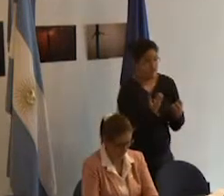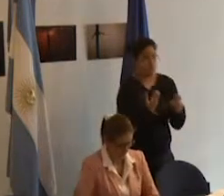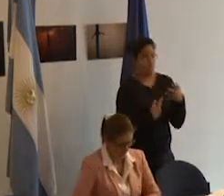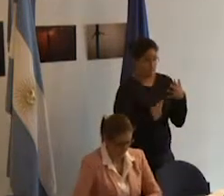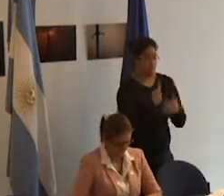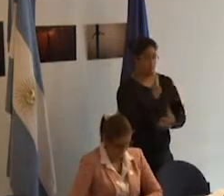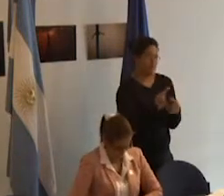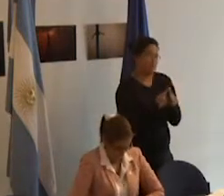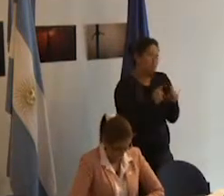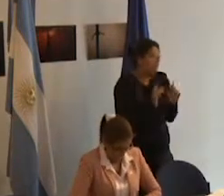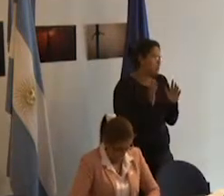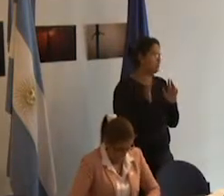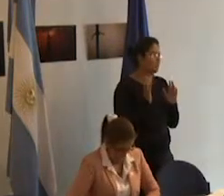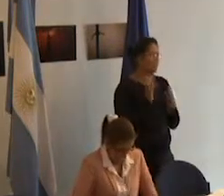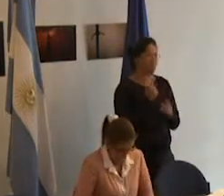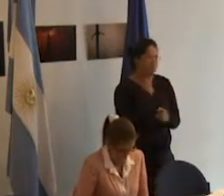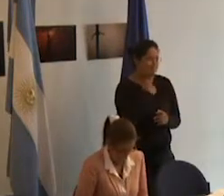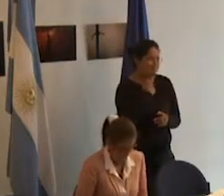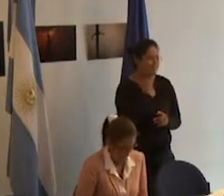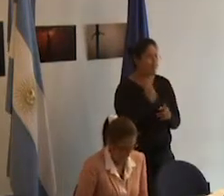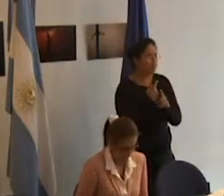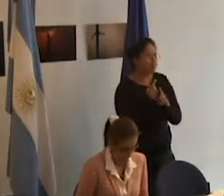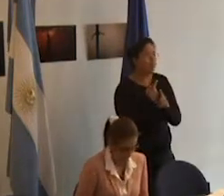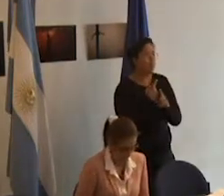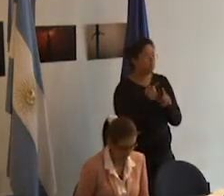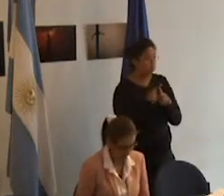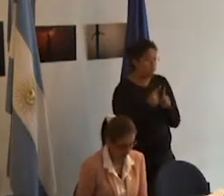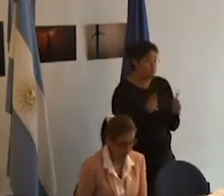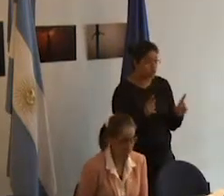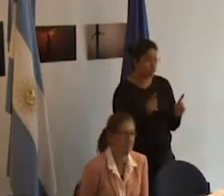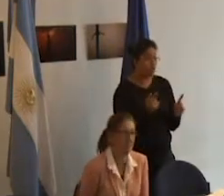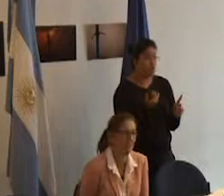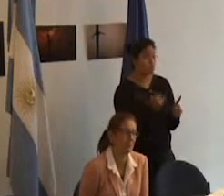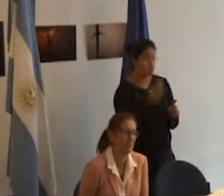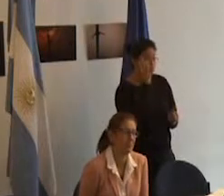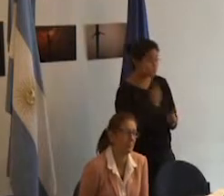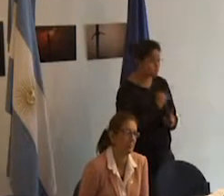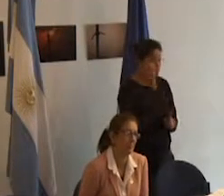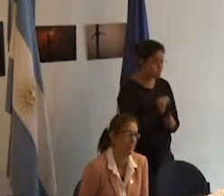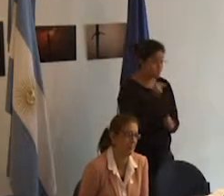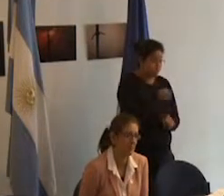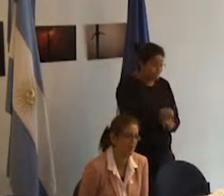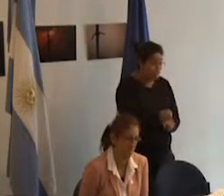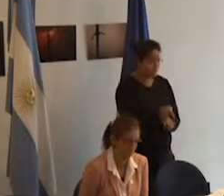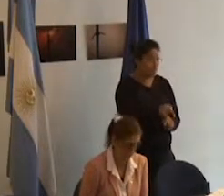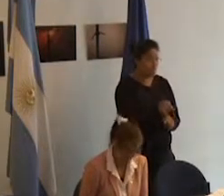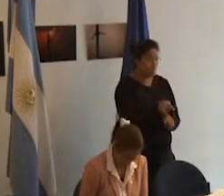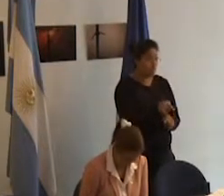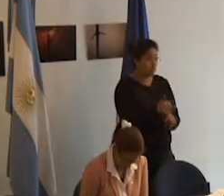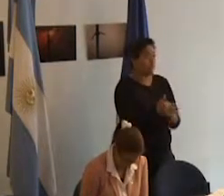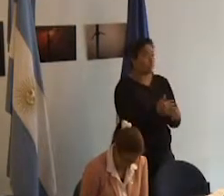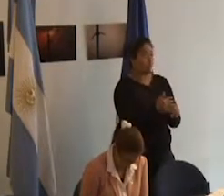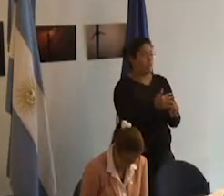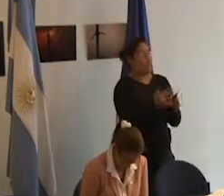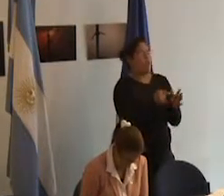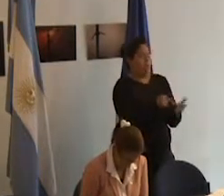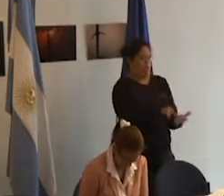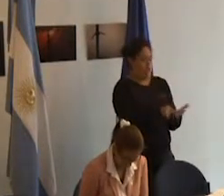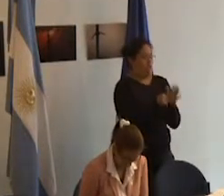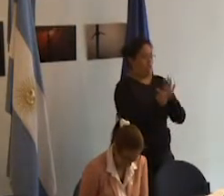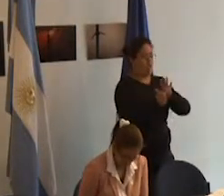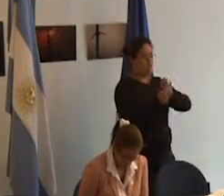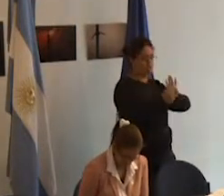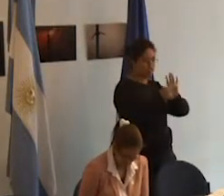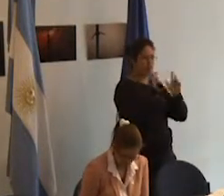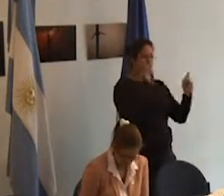quisiera el proyecto de Manos y Pensamiento, pero creo que esos elementos experienciales determinan las